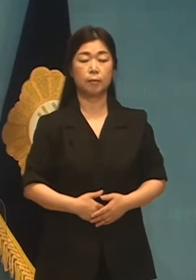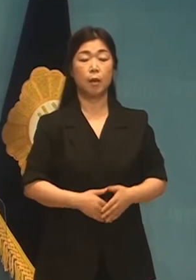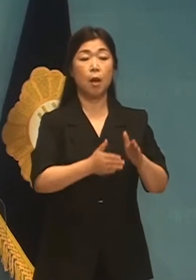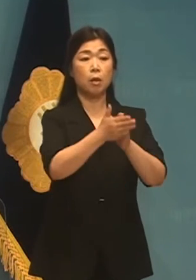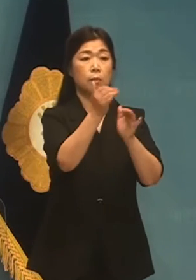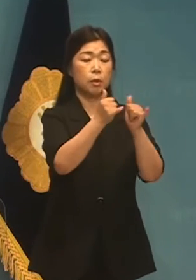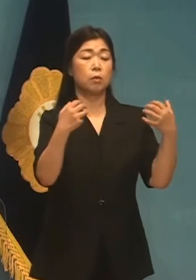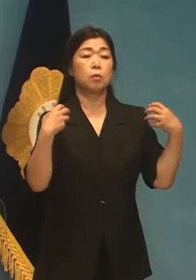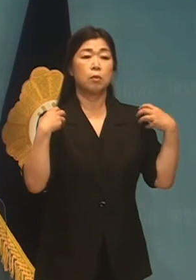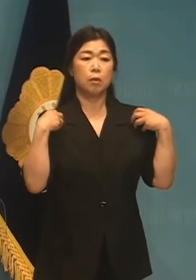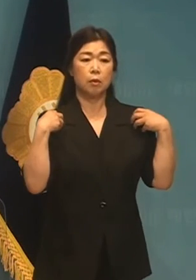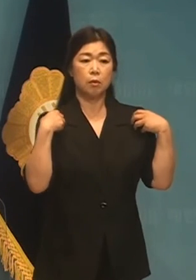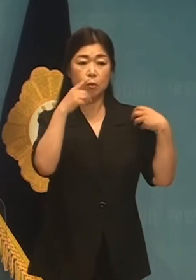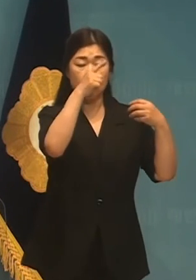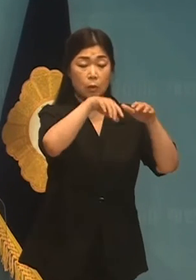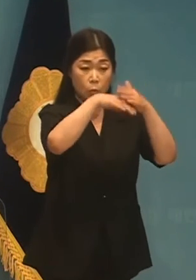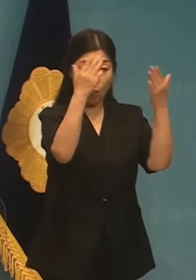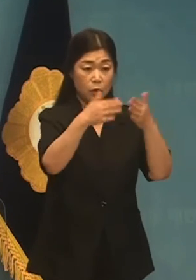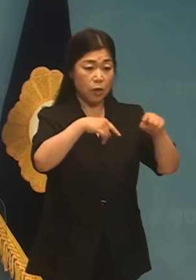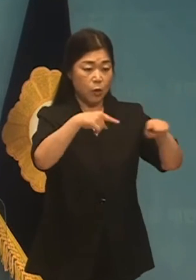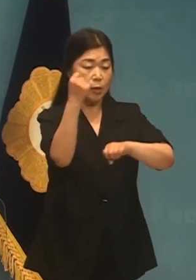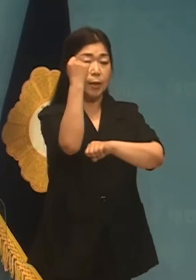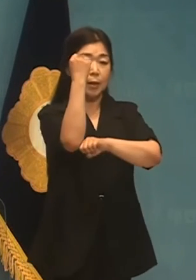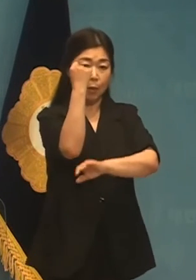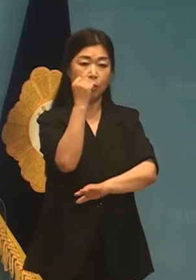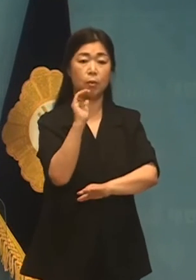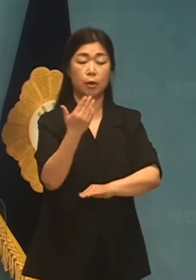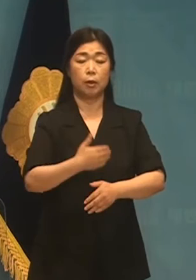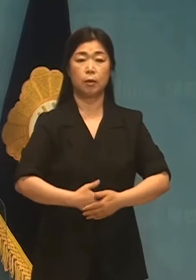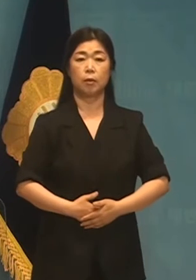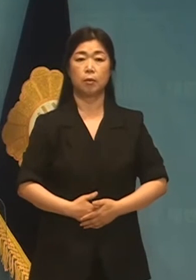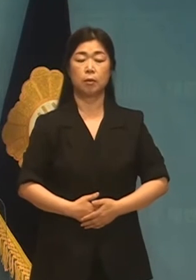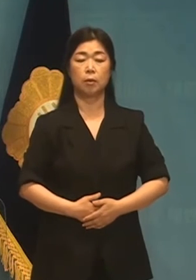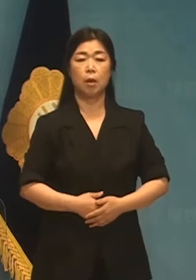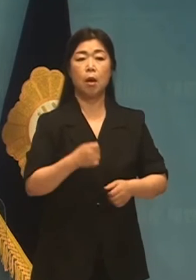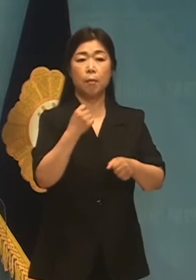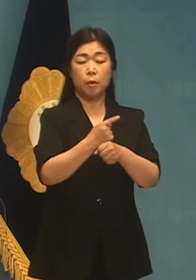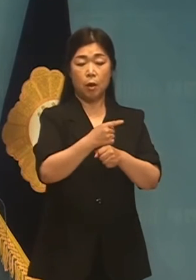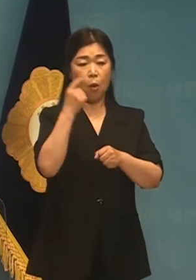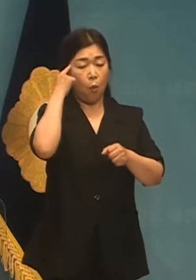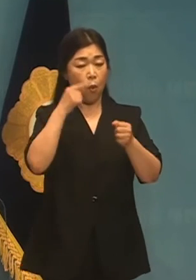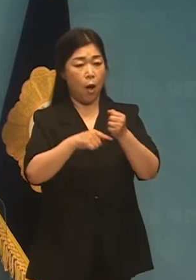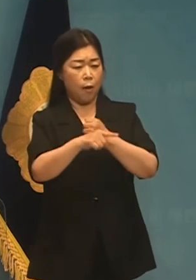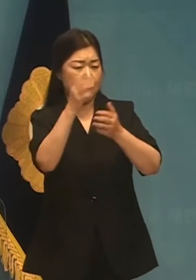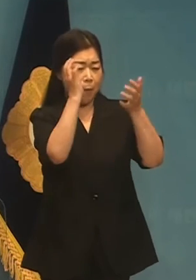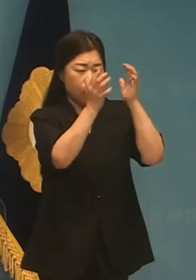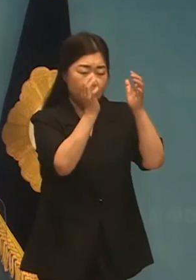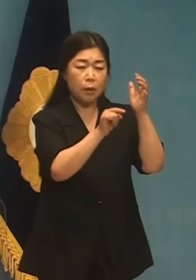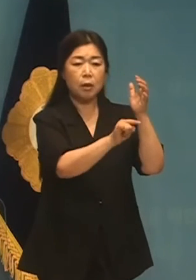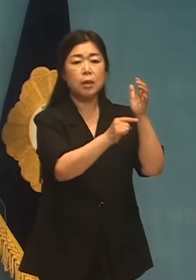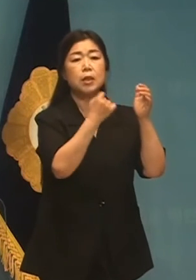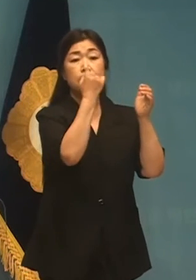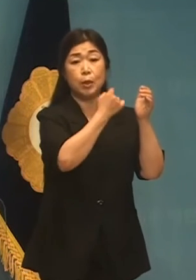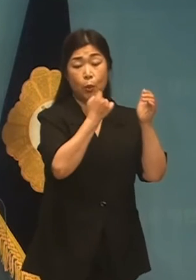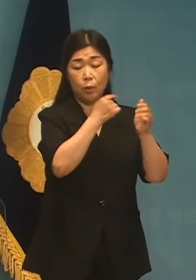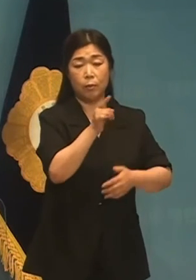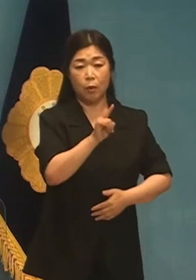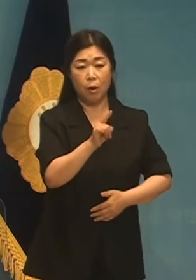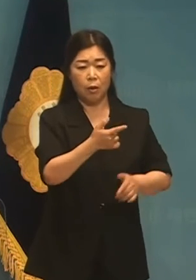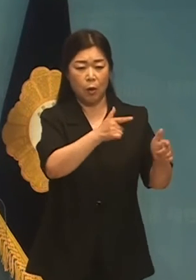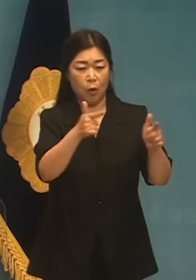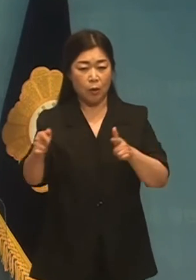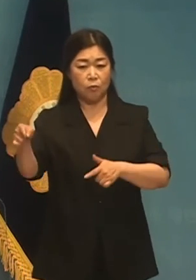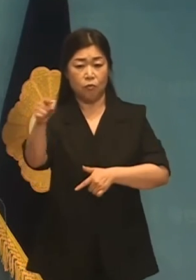시민 주도의 거버넌스가 모든 정책의 기본이 됩니다. 이미 첨단 과학계의 복잡계 이론은